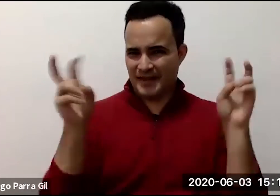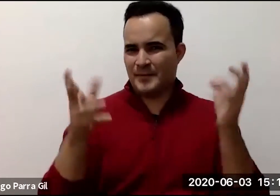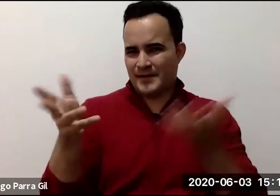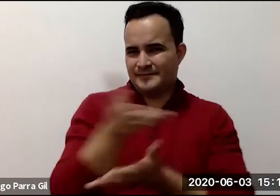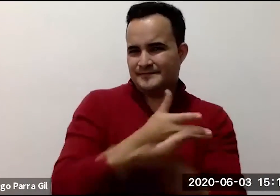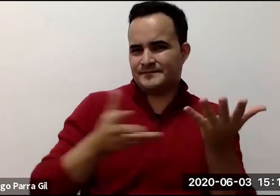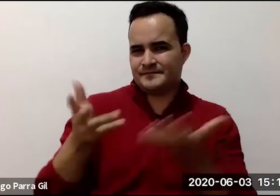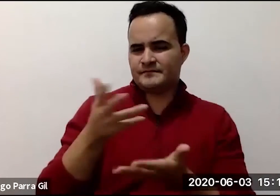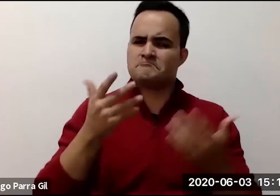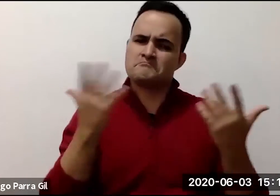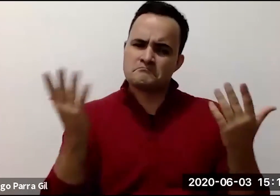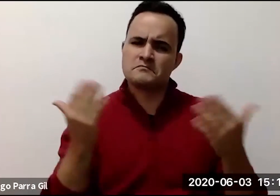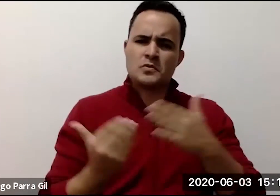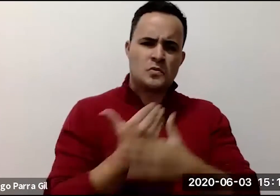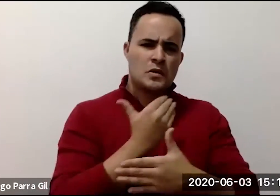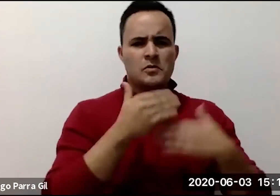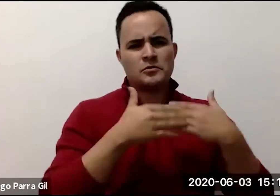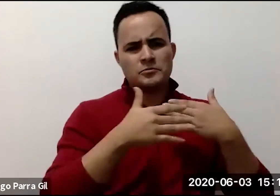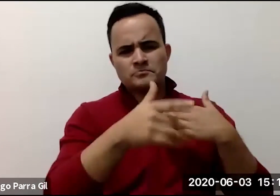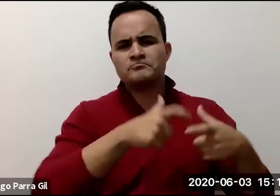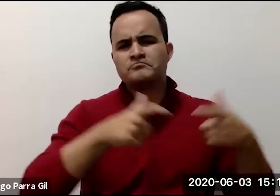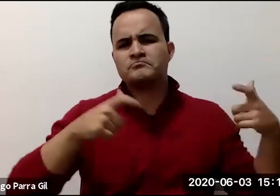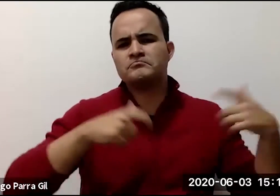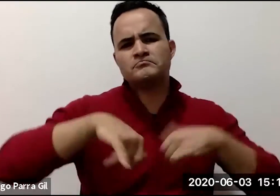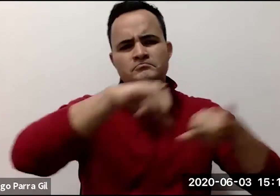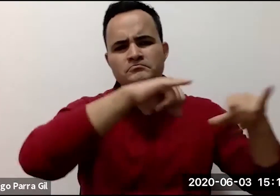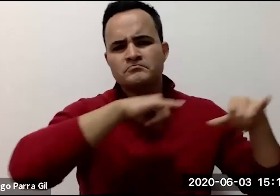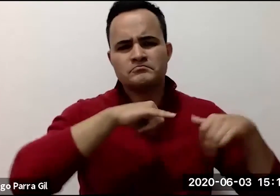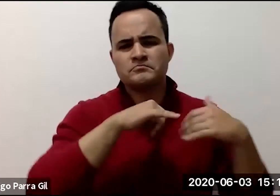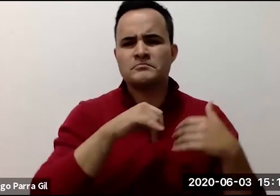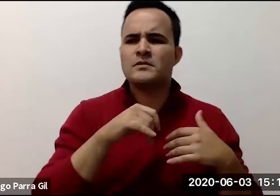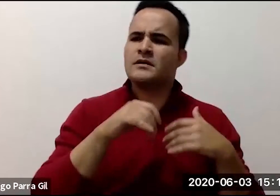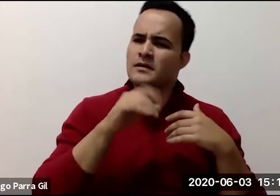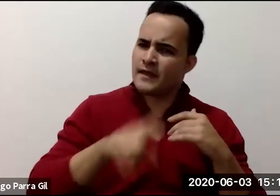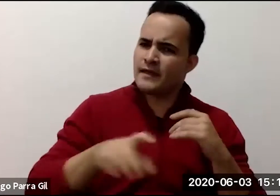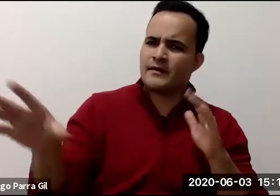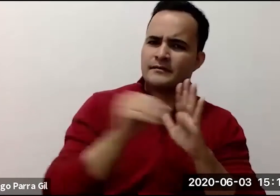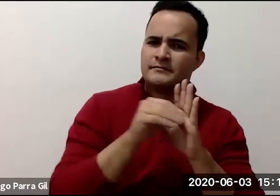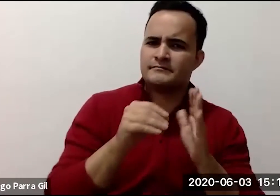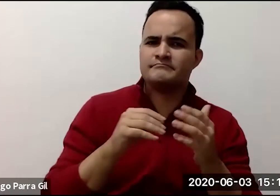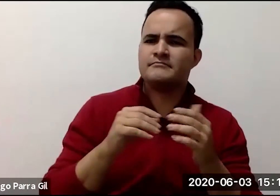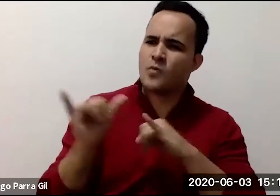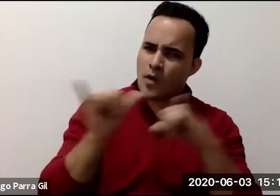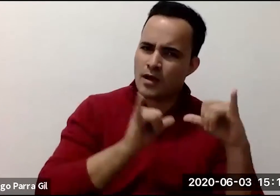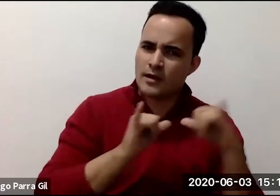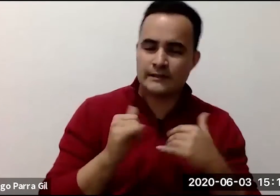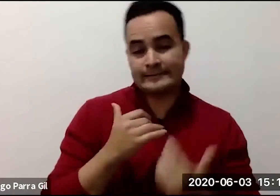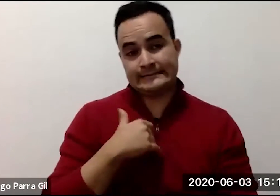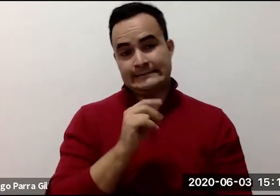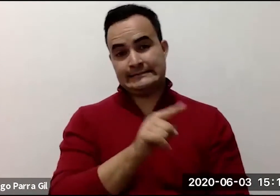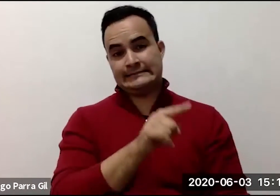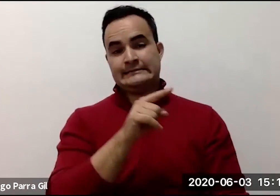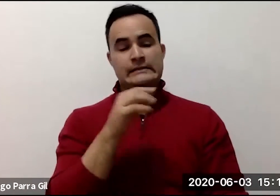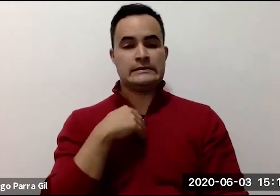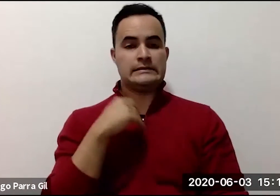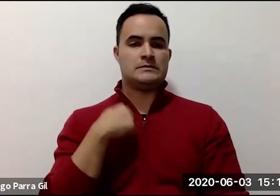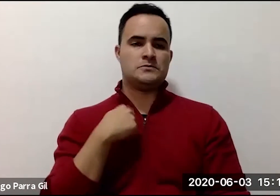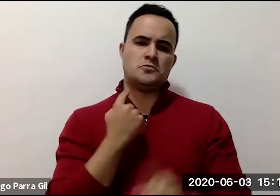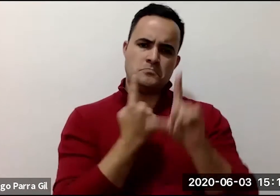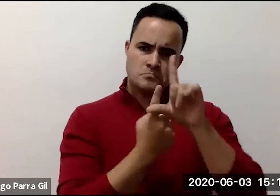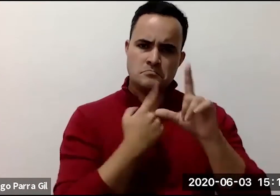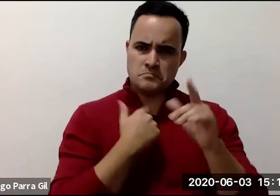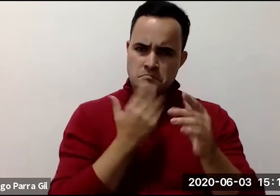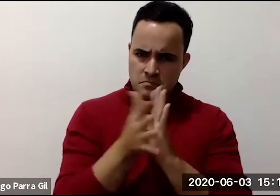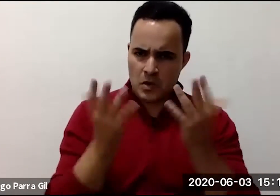creo que de una, la misma idea con el controvertido Slavoj Žižek frente a que no